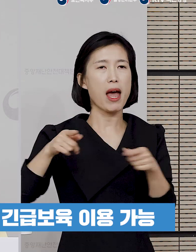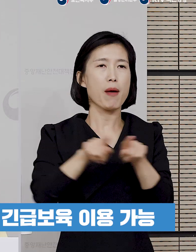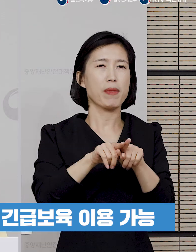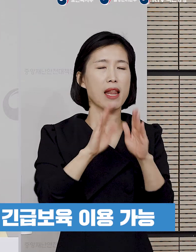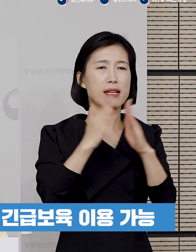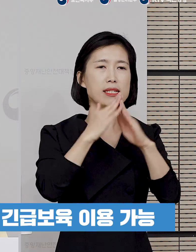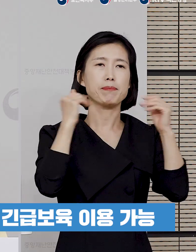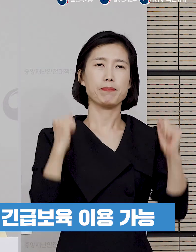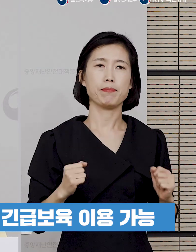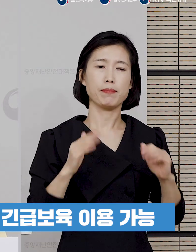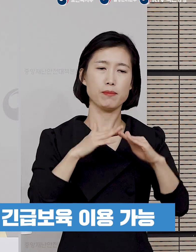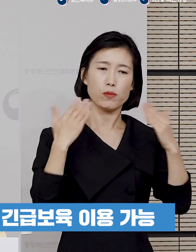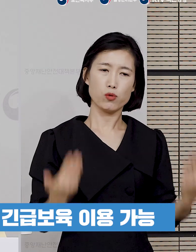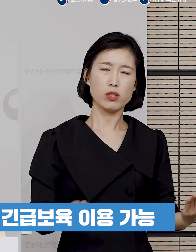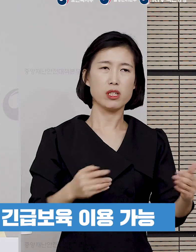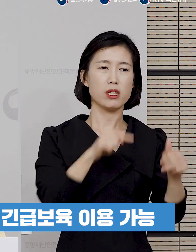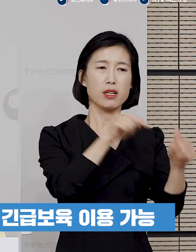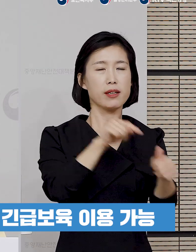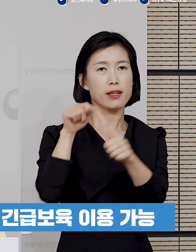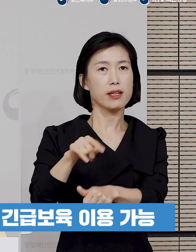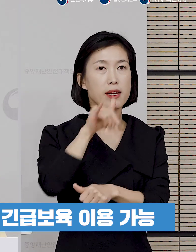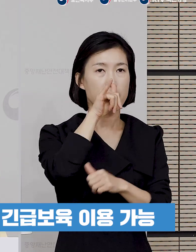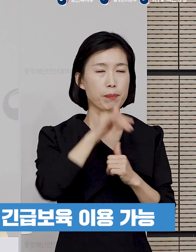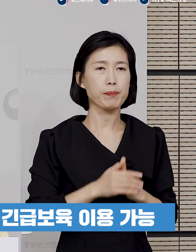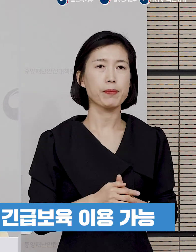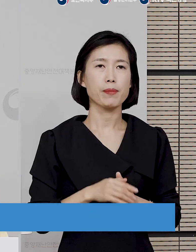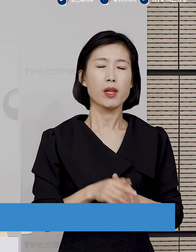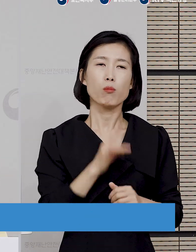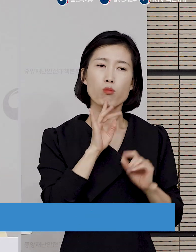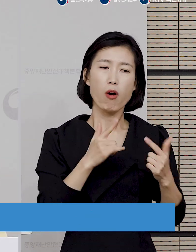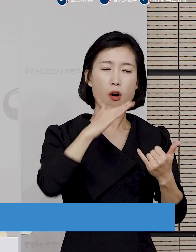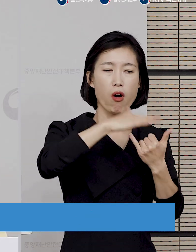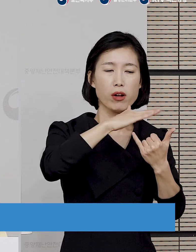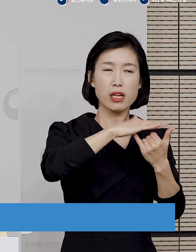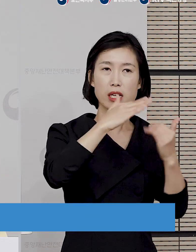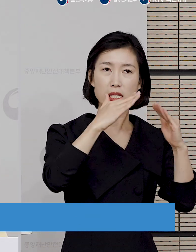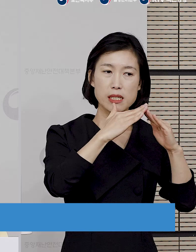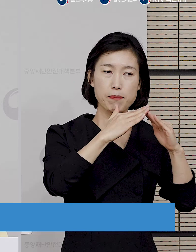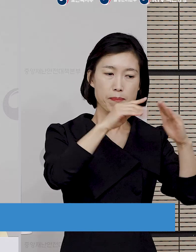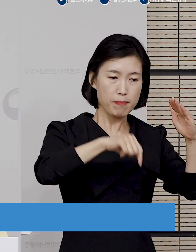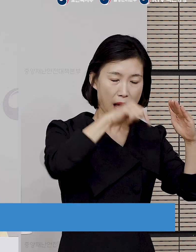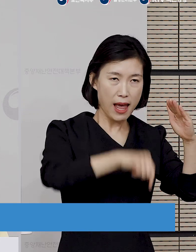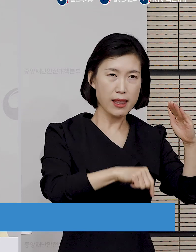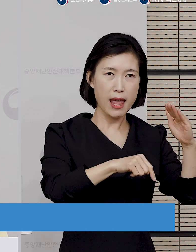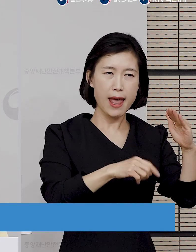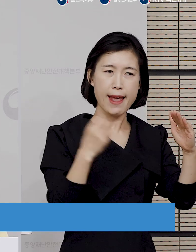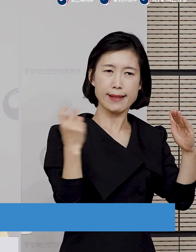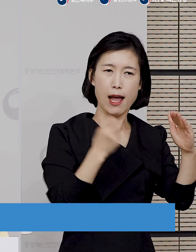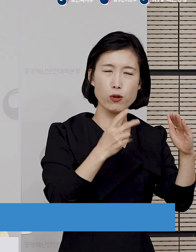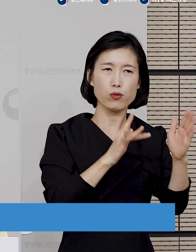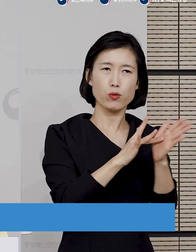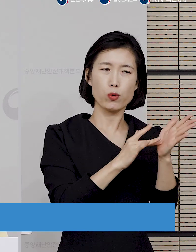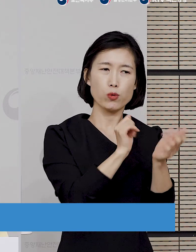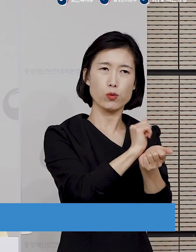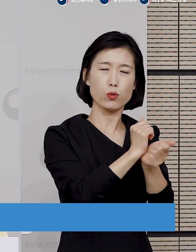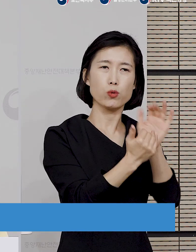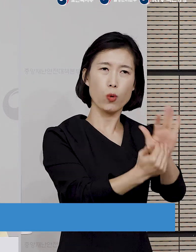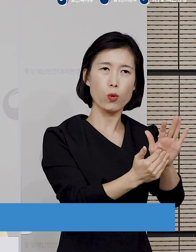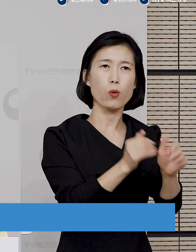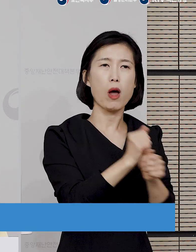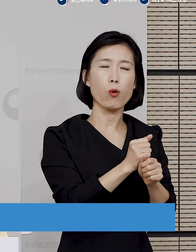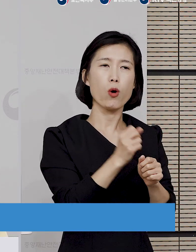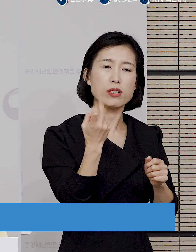자택에서 쉴 수 있도록 조치하고 있습니다 이와 함께 어딘 이직 어린이 집 내부를 수시로